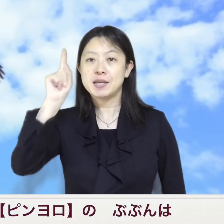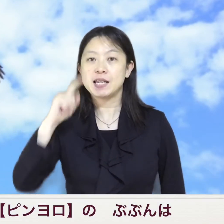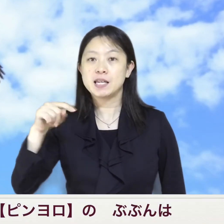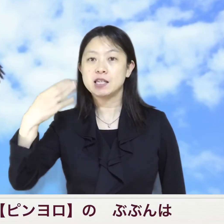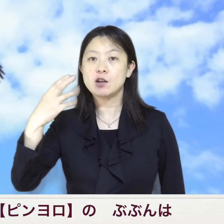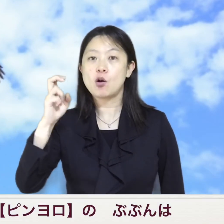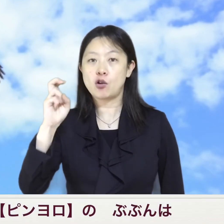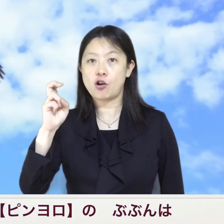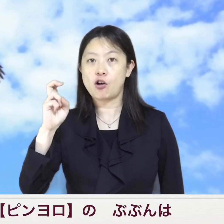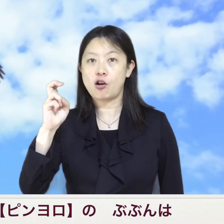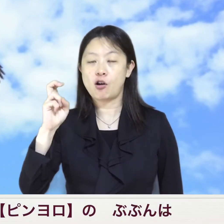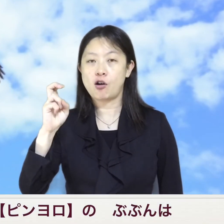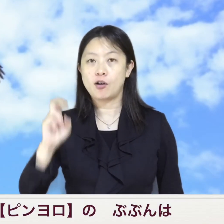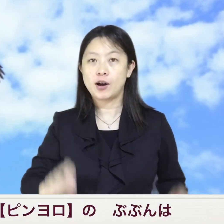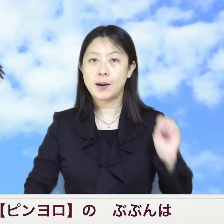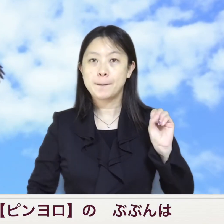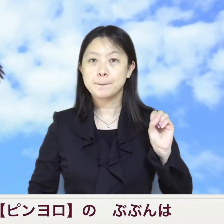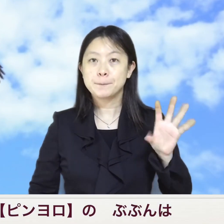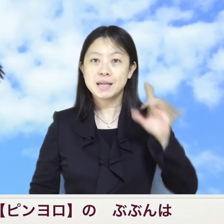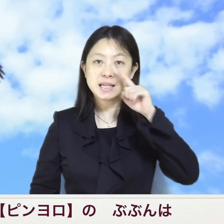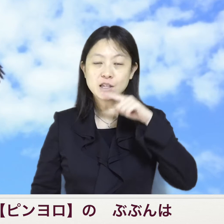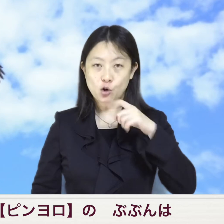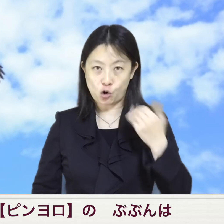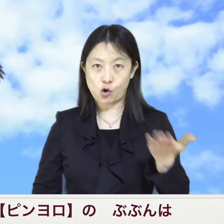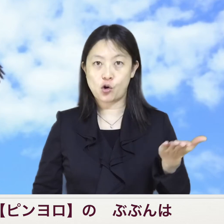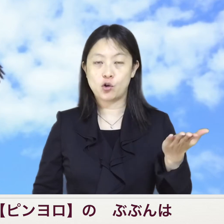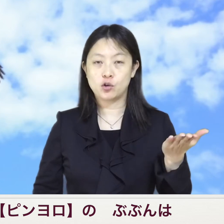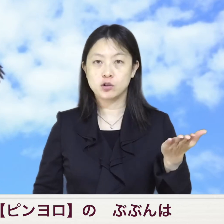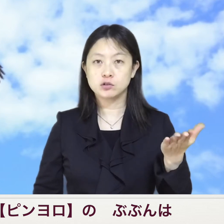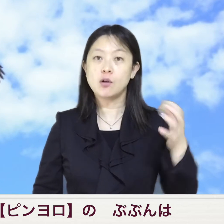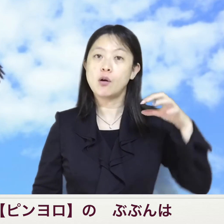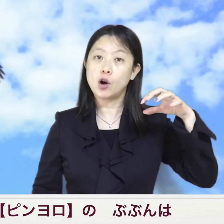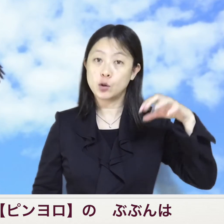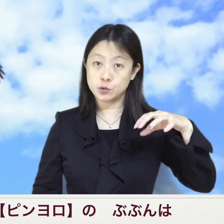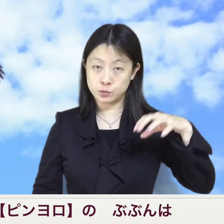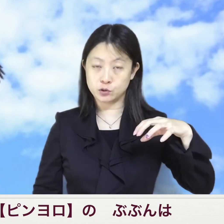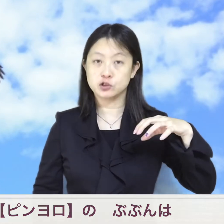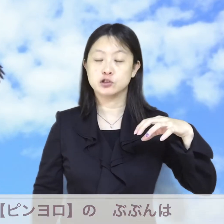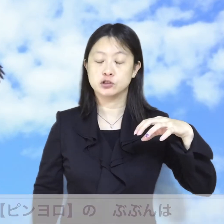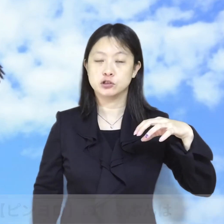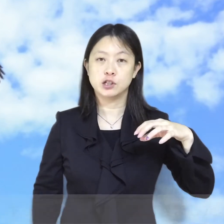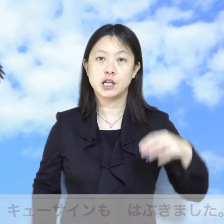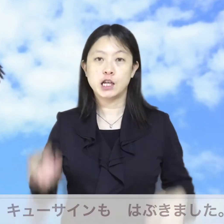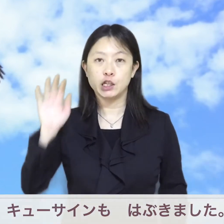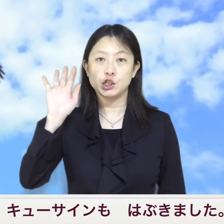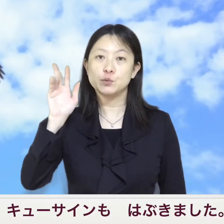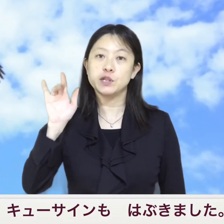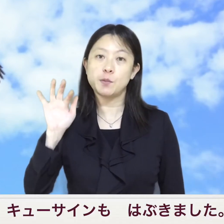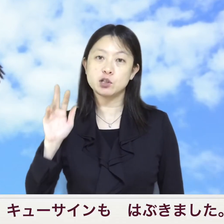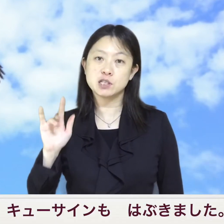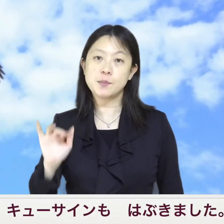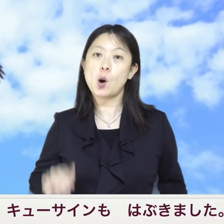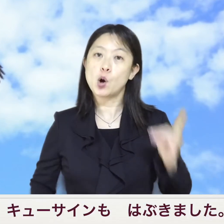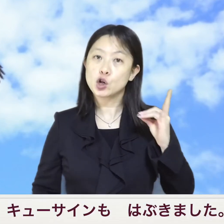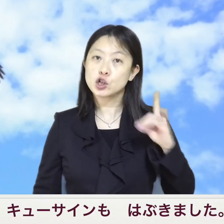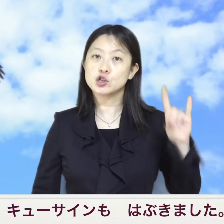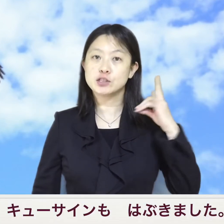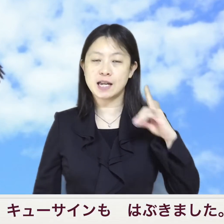ンヨロ、ピンヨロの部分、指文字も Q サイン